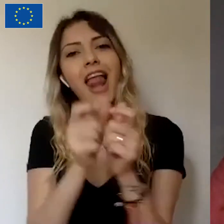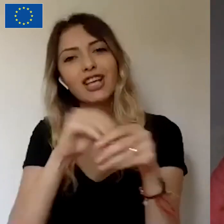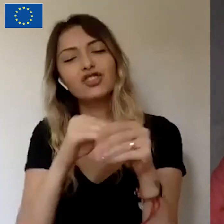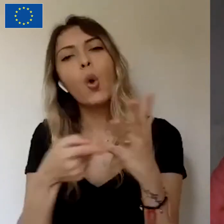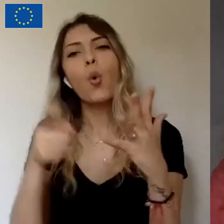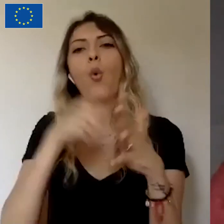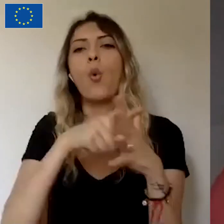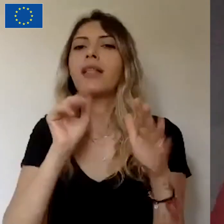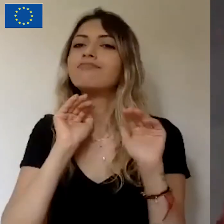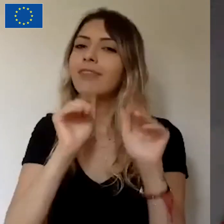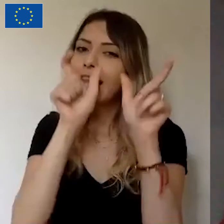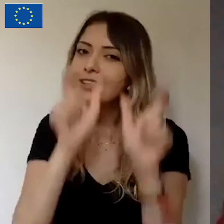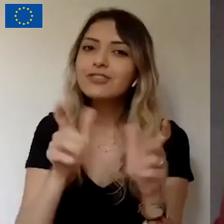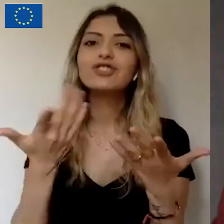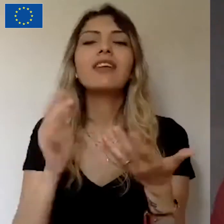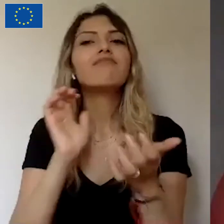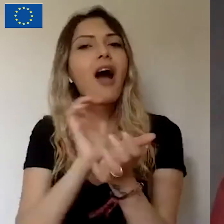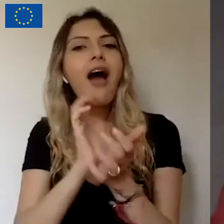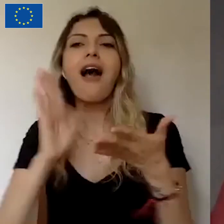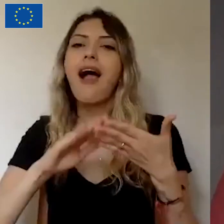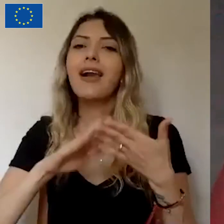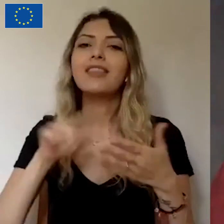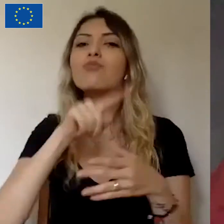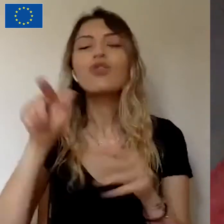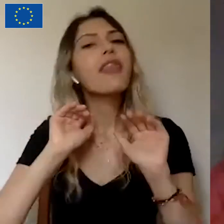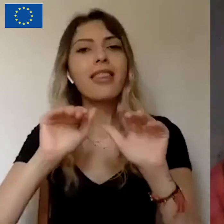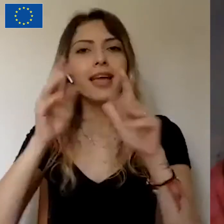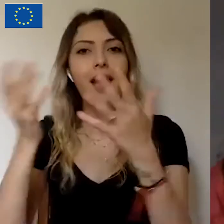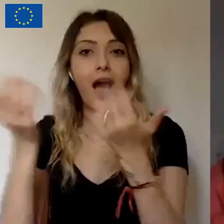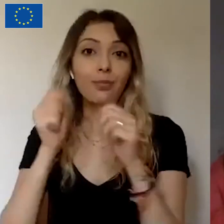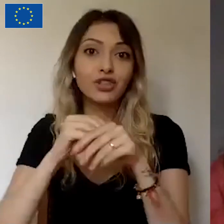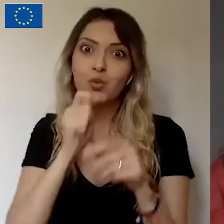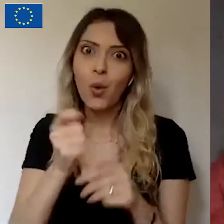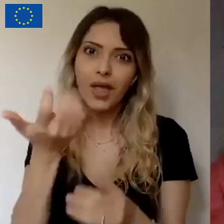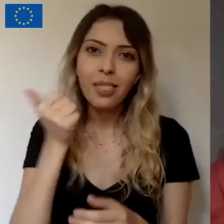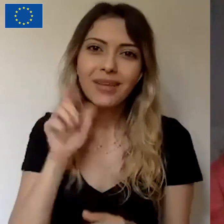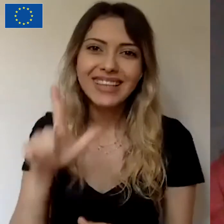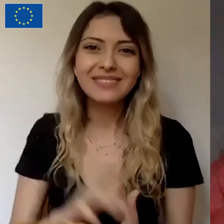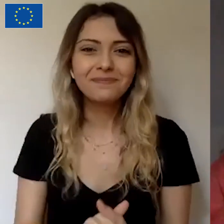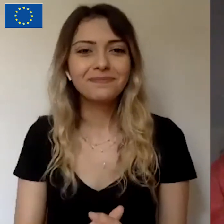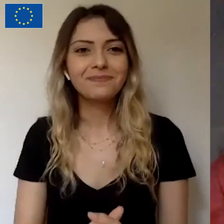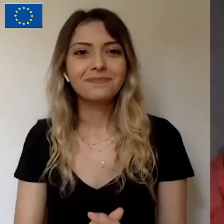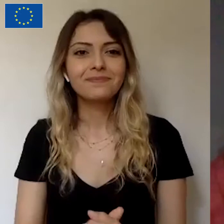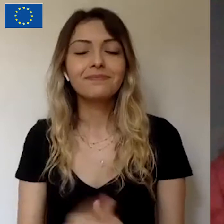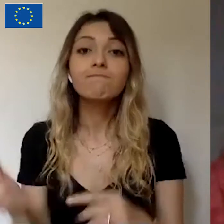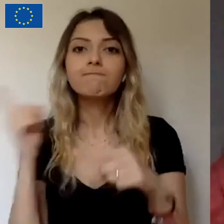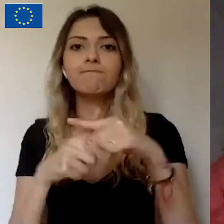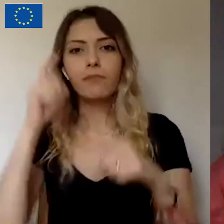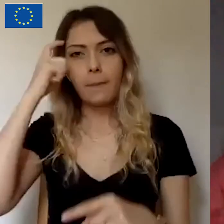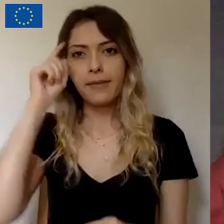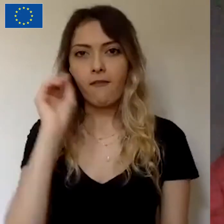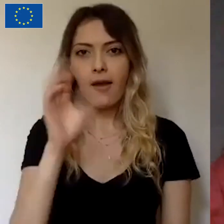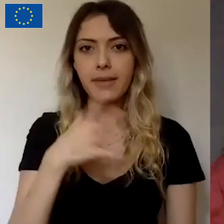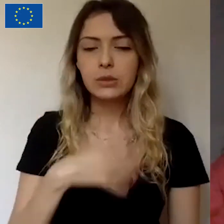sosyal medyada takipten çıktıklarınız dedikten sonra. Evet. Bir de şey var, buna da değinmek isterim.